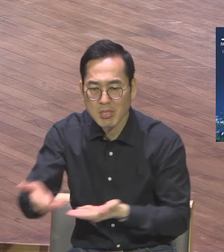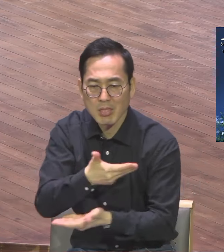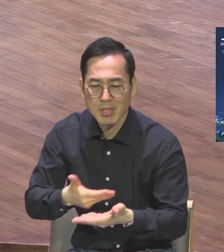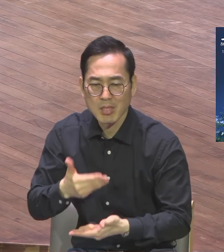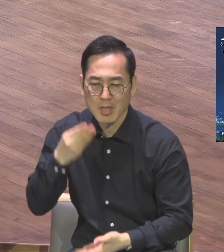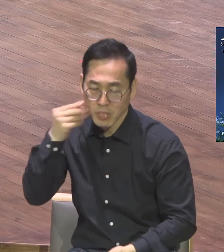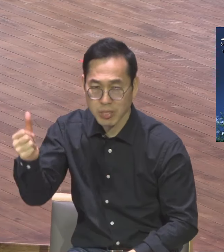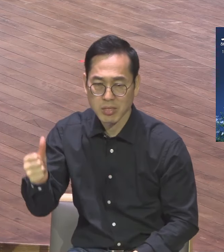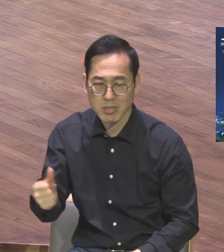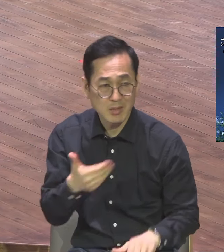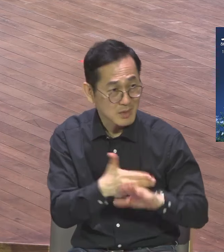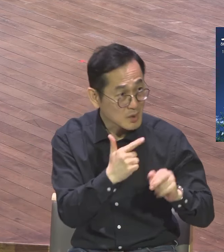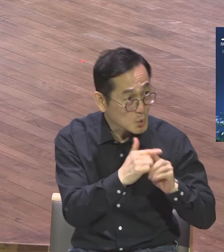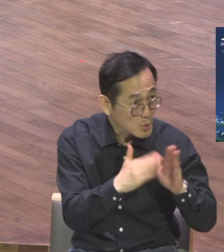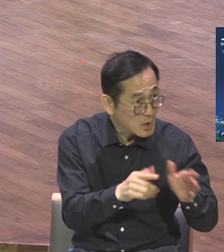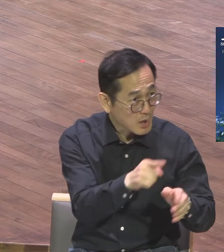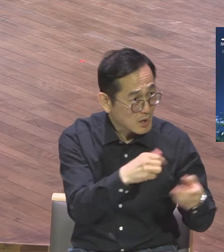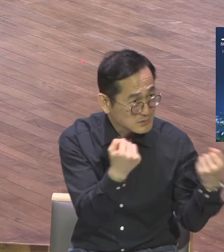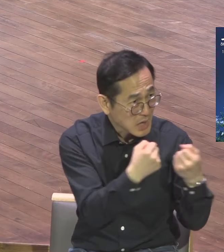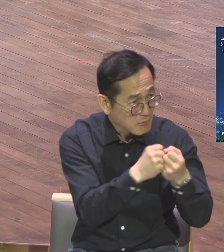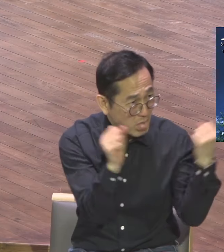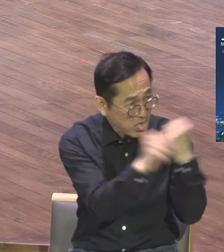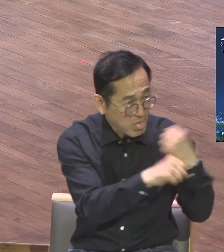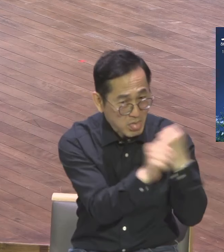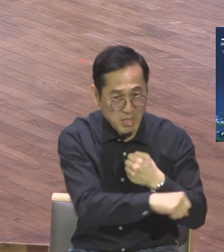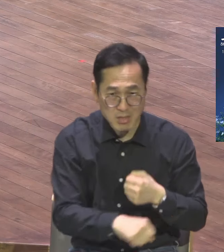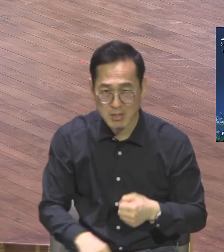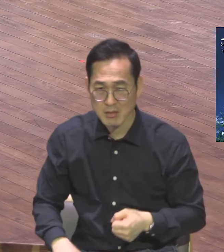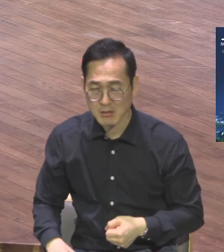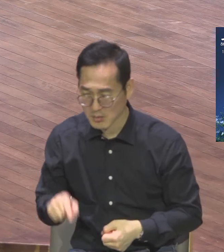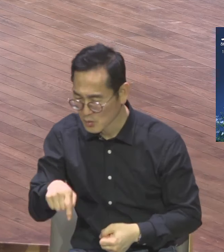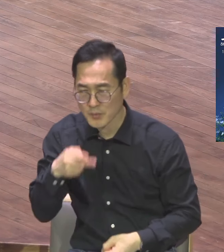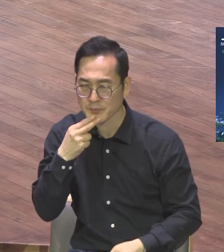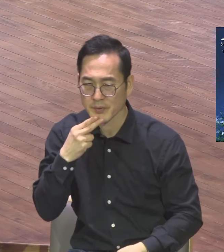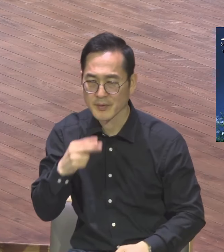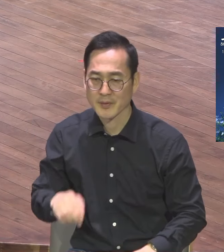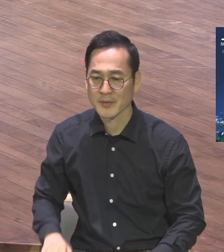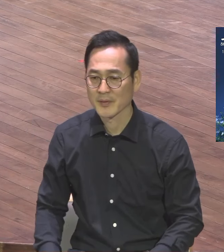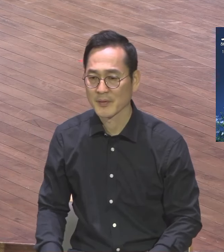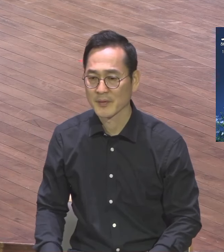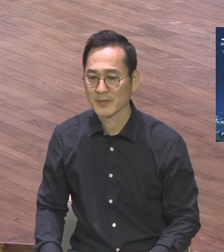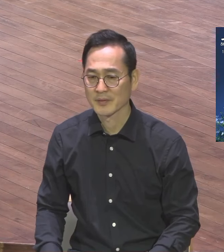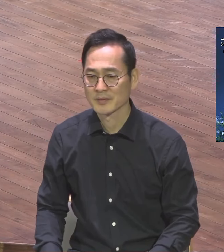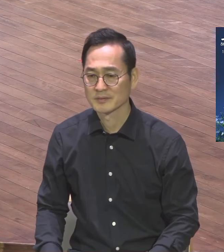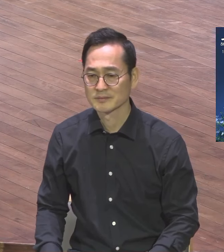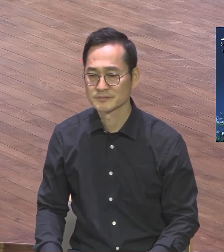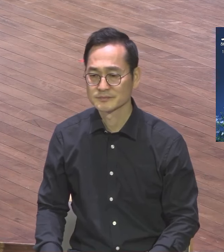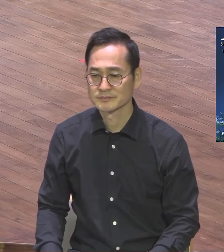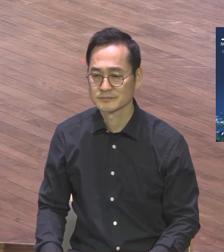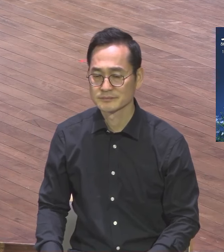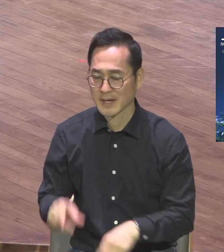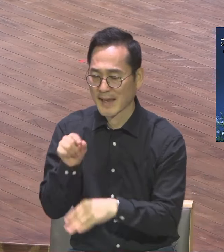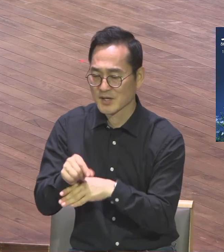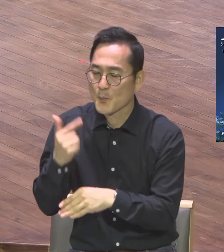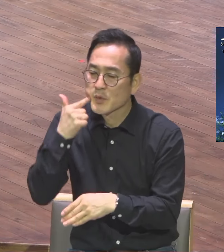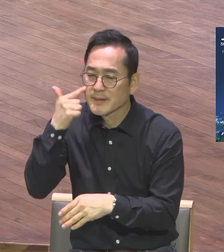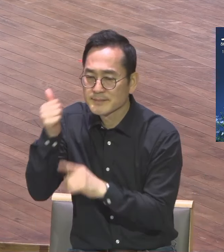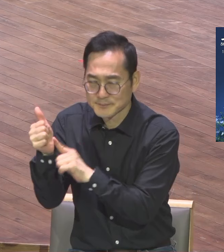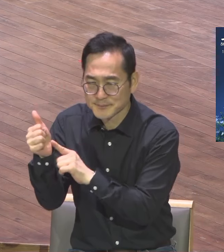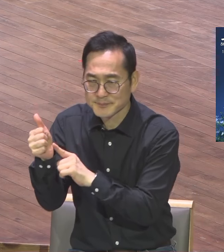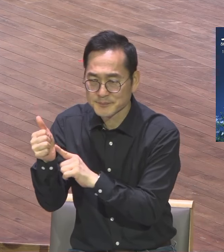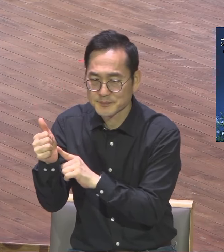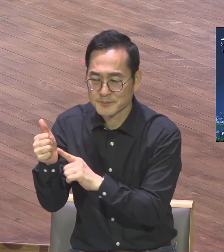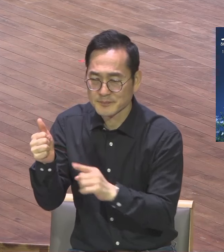이런 교회 없어요. 행정 목사님하고 다 의논해가면서 서로 교육자들 입장에서 보고 또